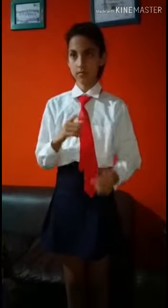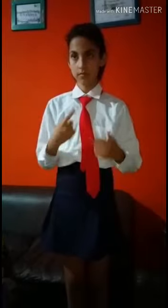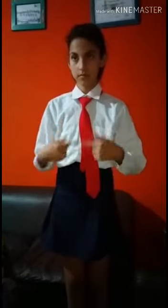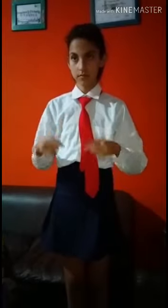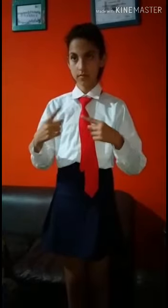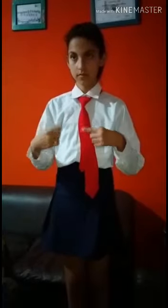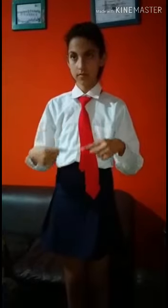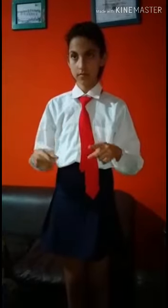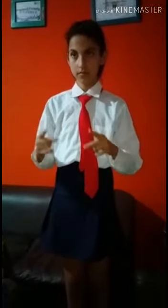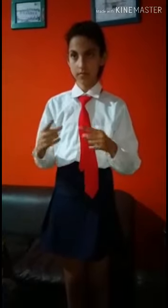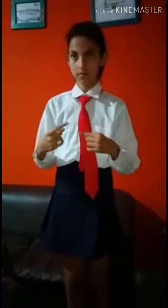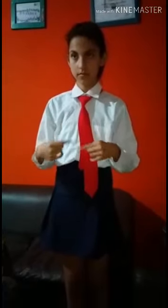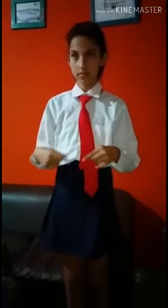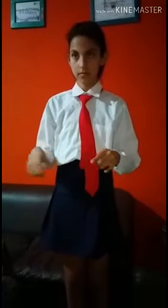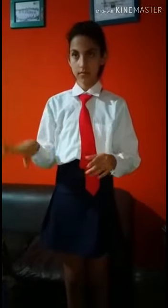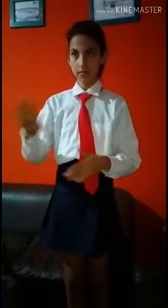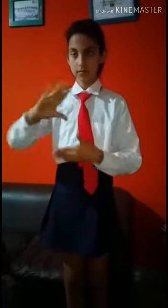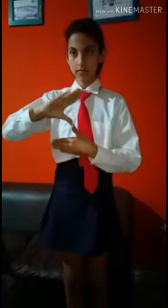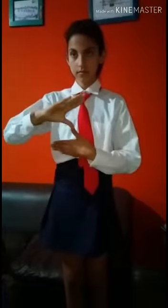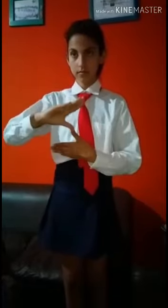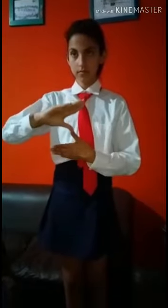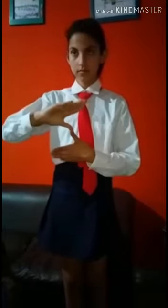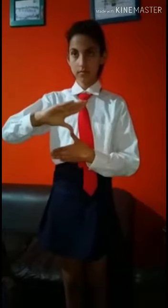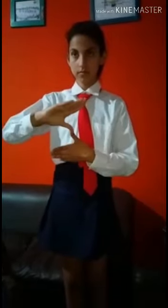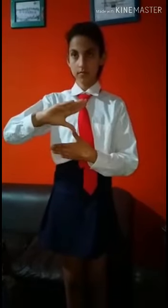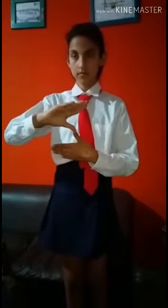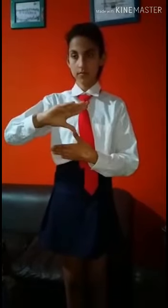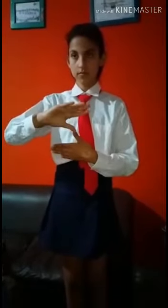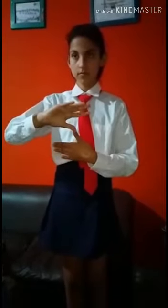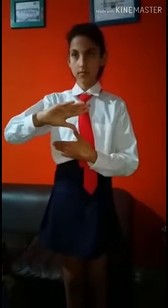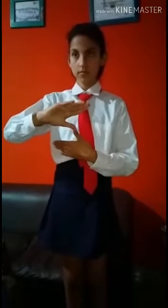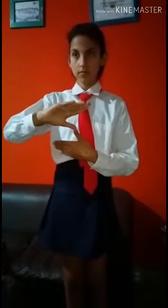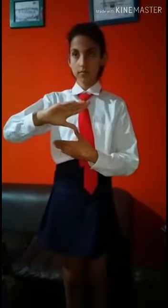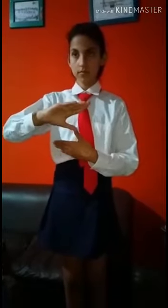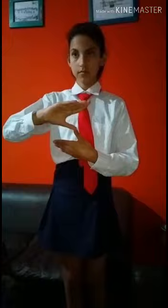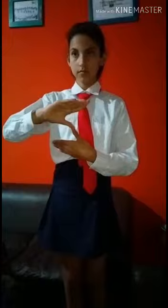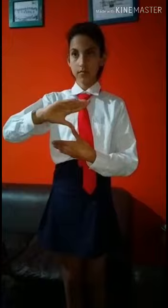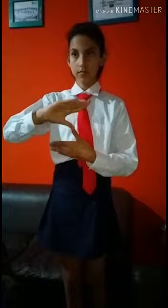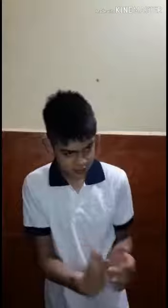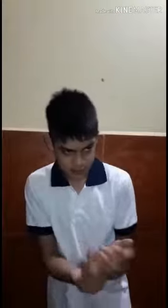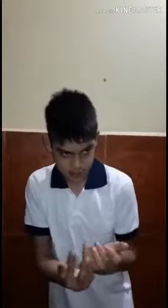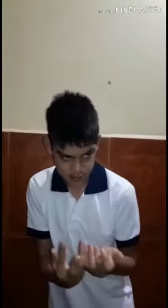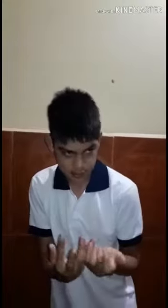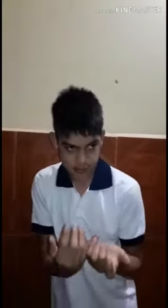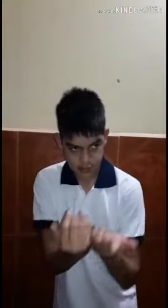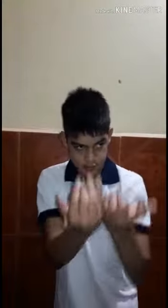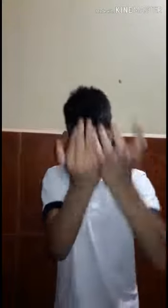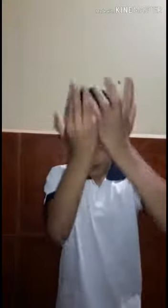el canto de esta tierra americana,